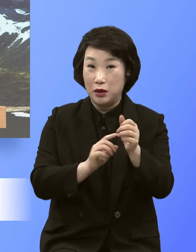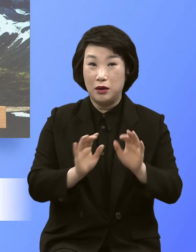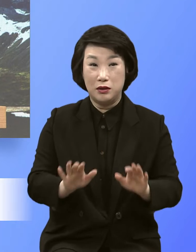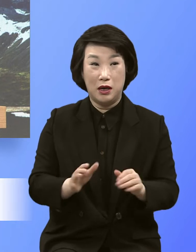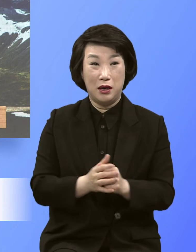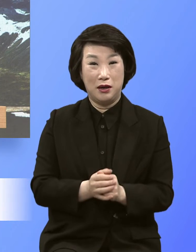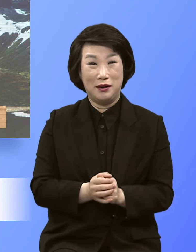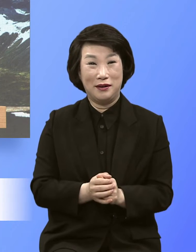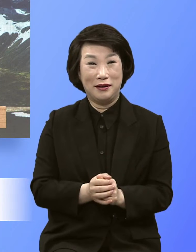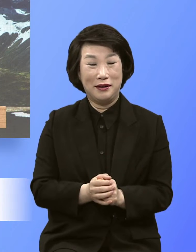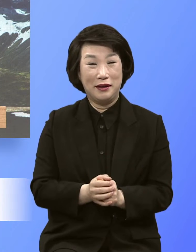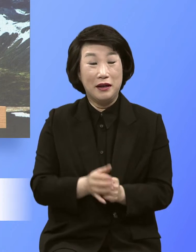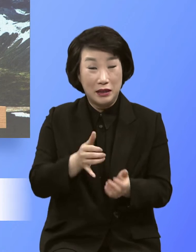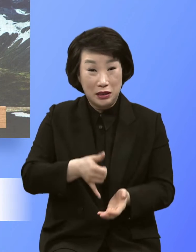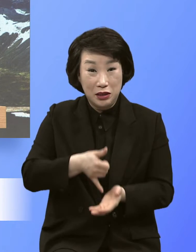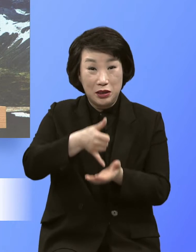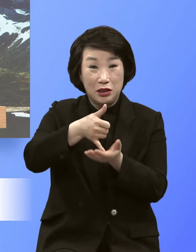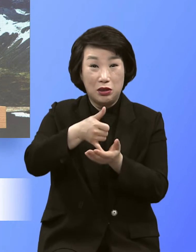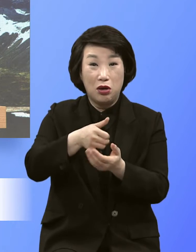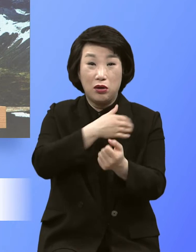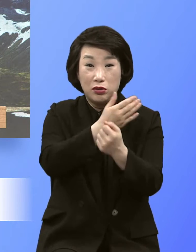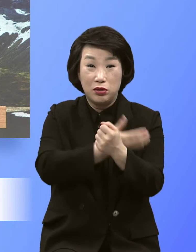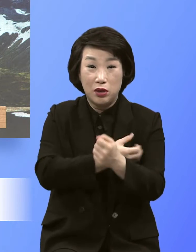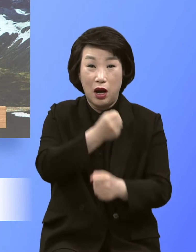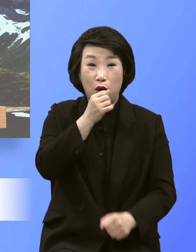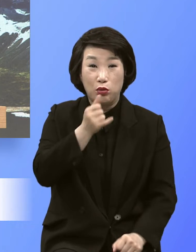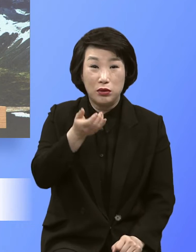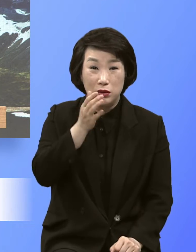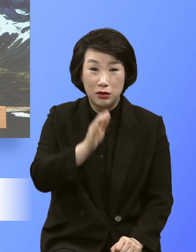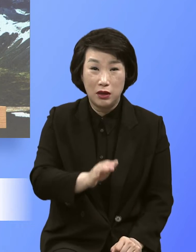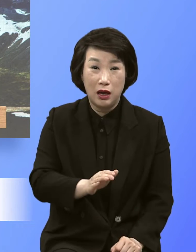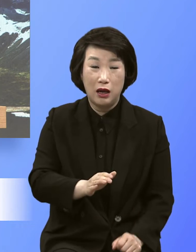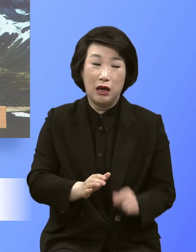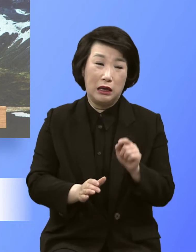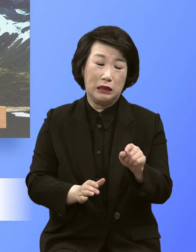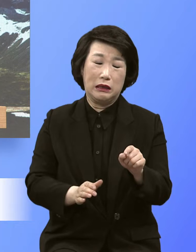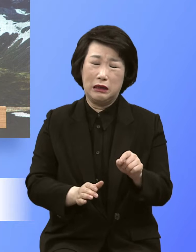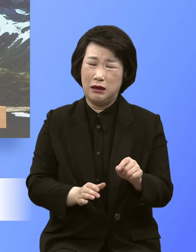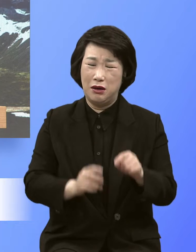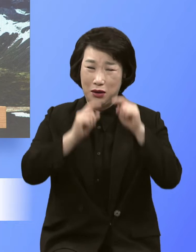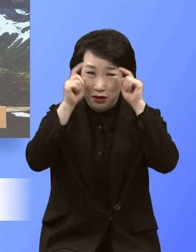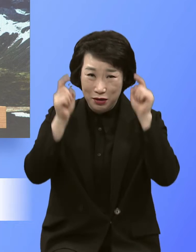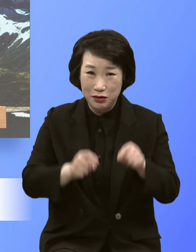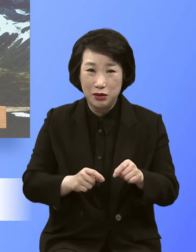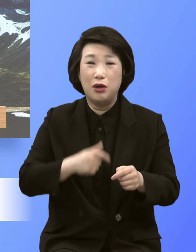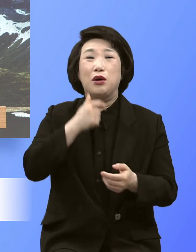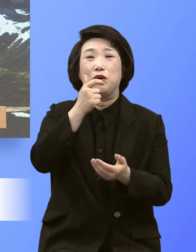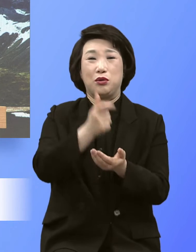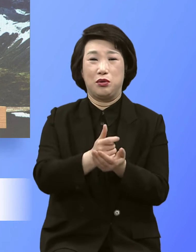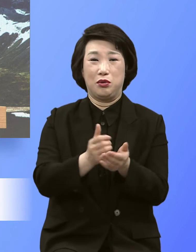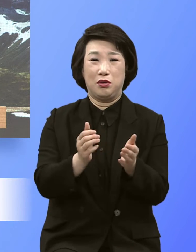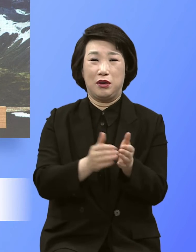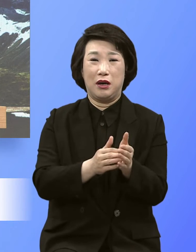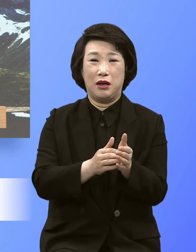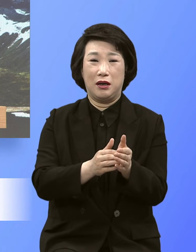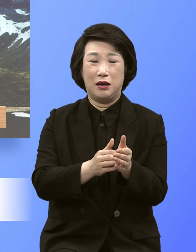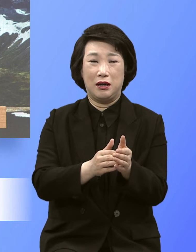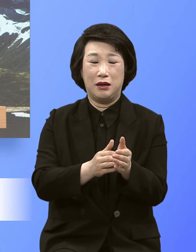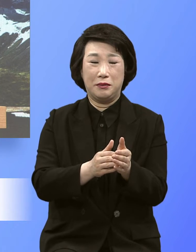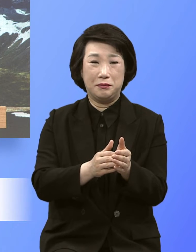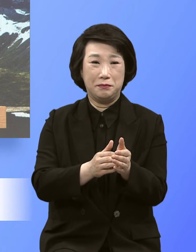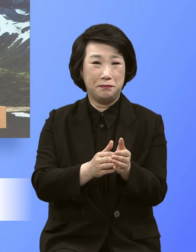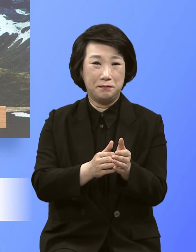사람이 인격적 기능을 가지고 있는데도 어리석게 속아서